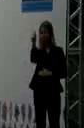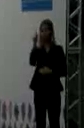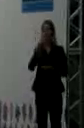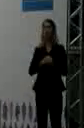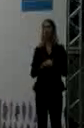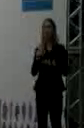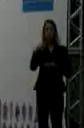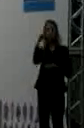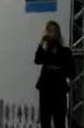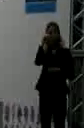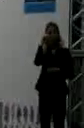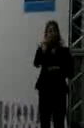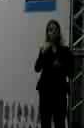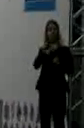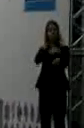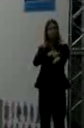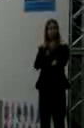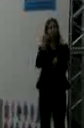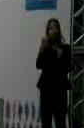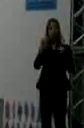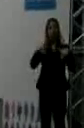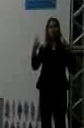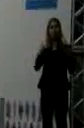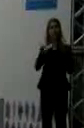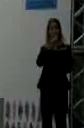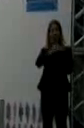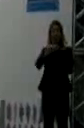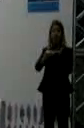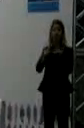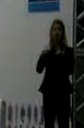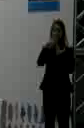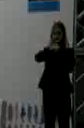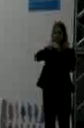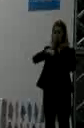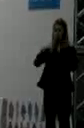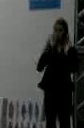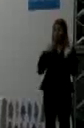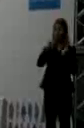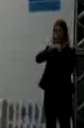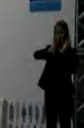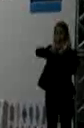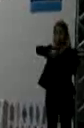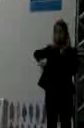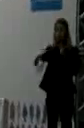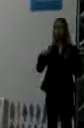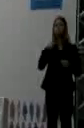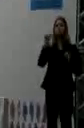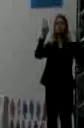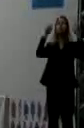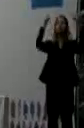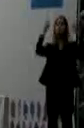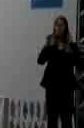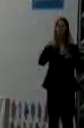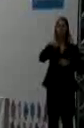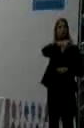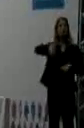muita força de todos os artigos, todas as linhas, tudo que eu escrevi ali. E eu quero dizer a vocês o seguinte, nós precisamos